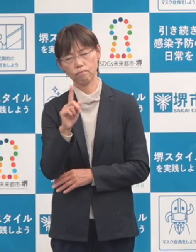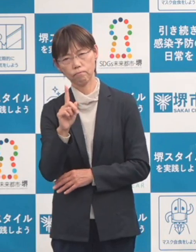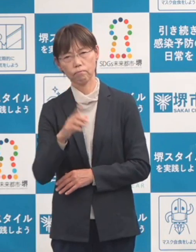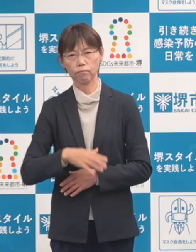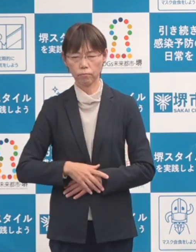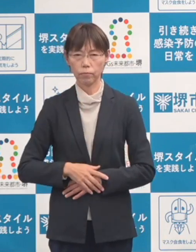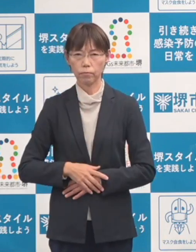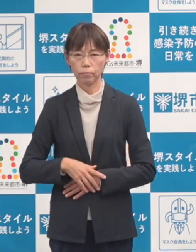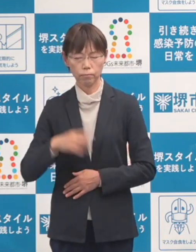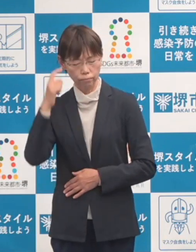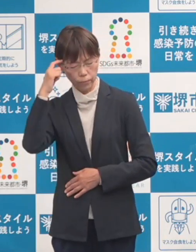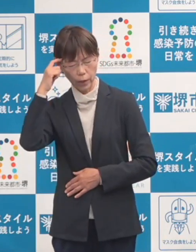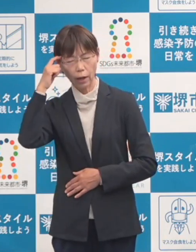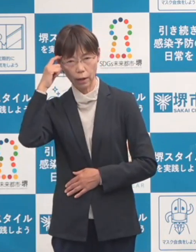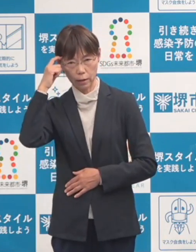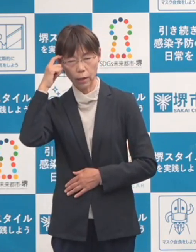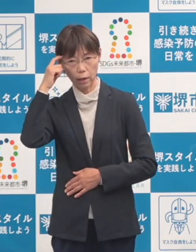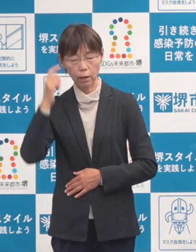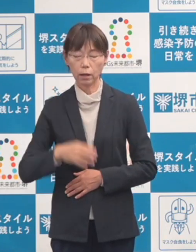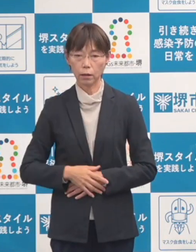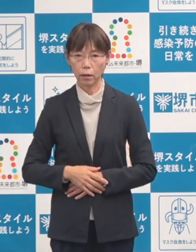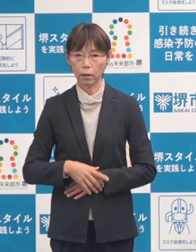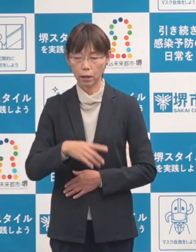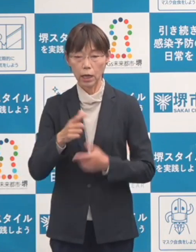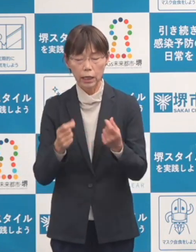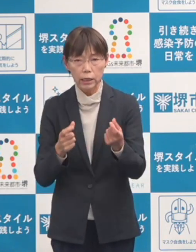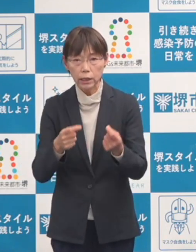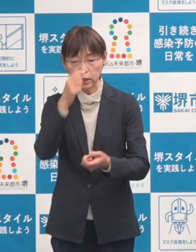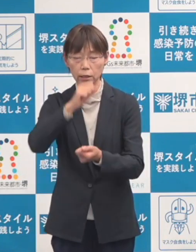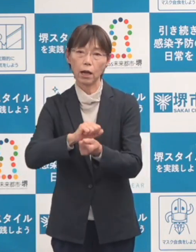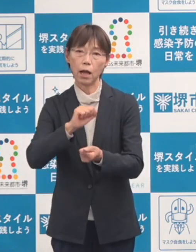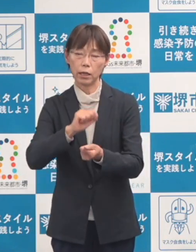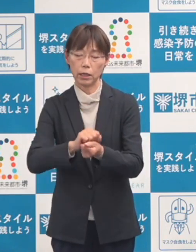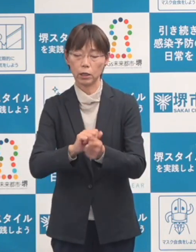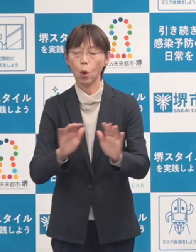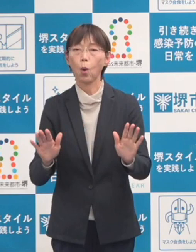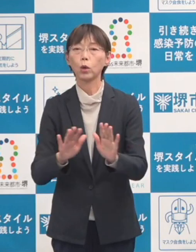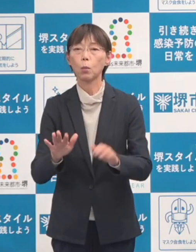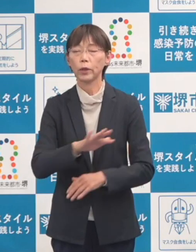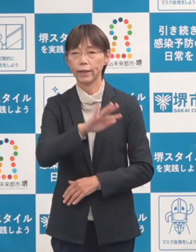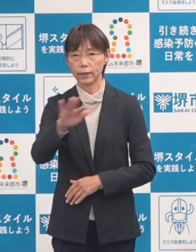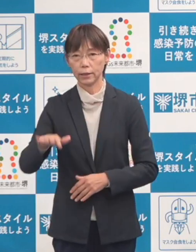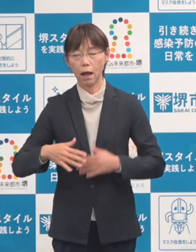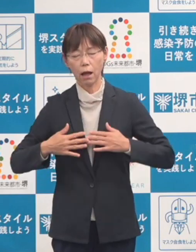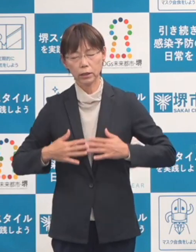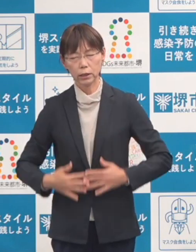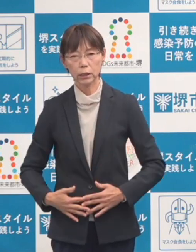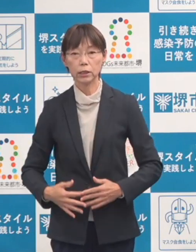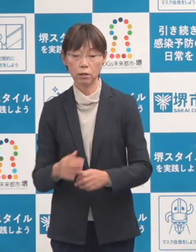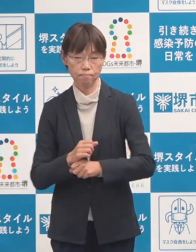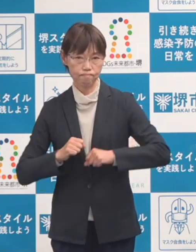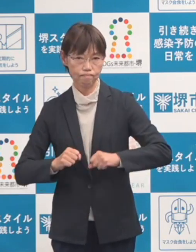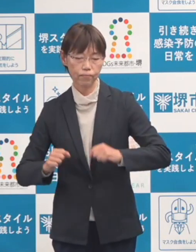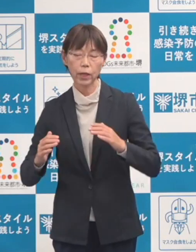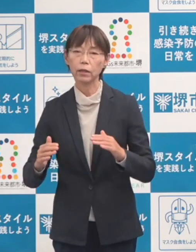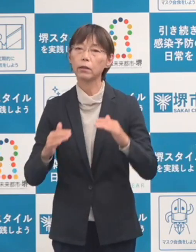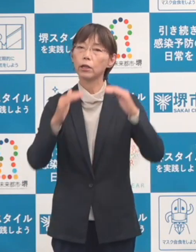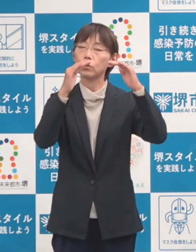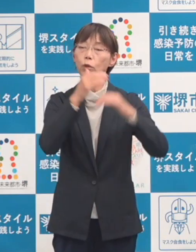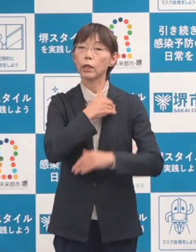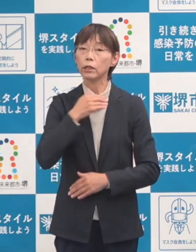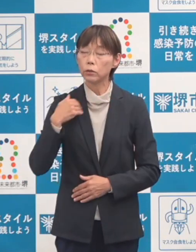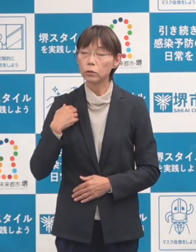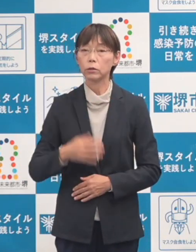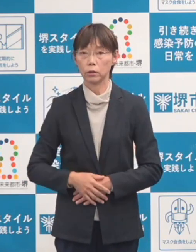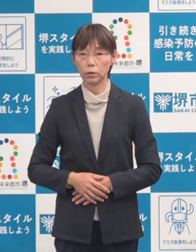も踏まえながら、きちんとこの堺の子どもたちが安心して健全に成長できる、そのように、そして親